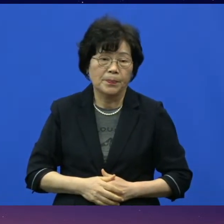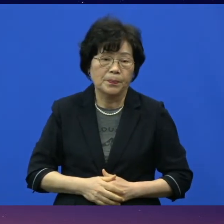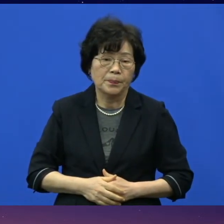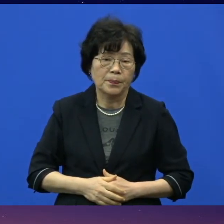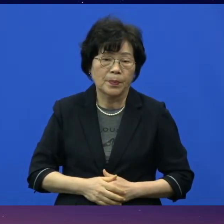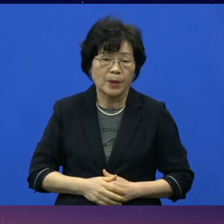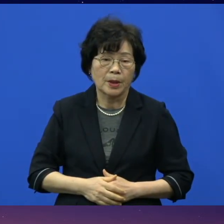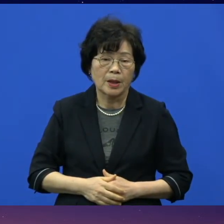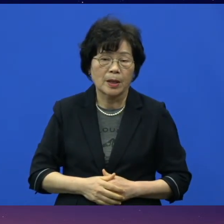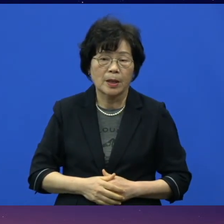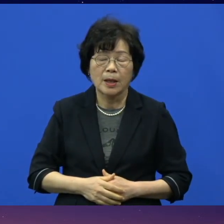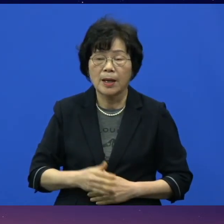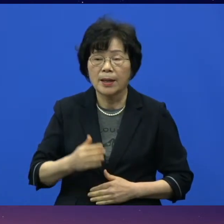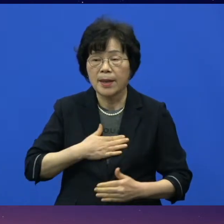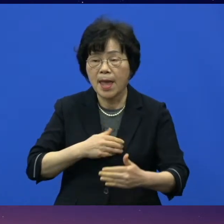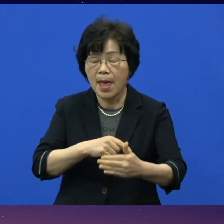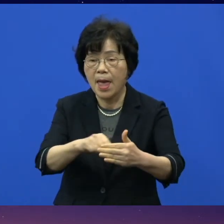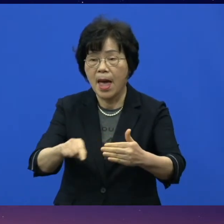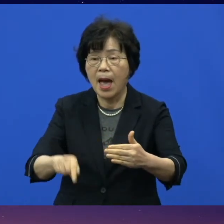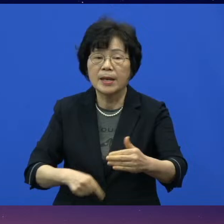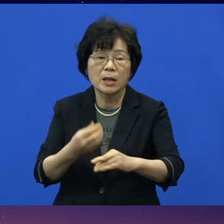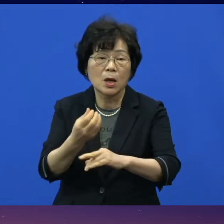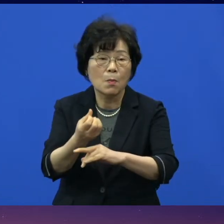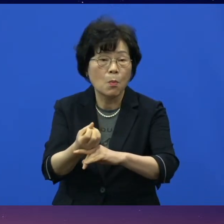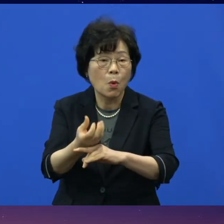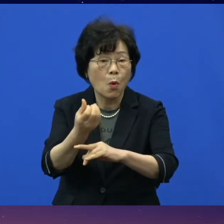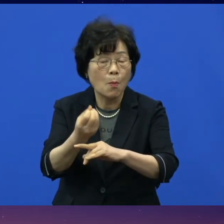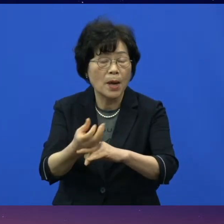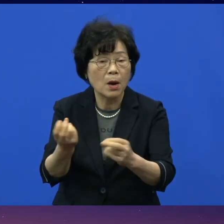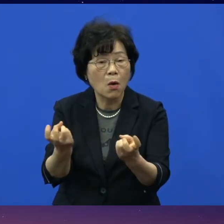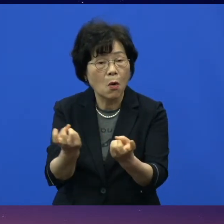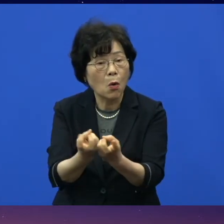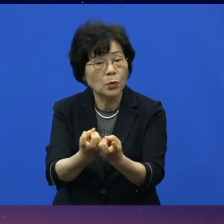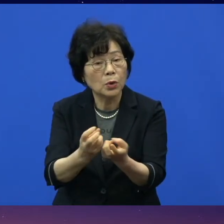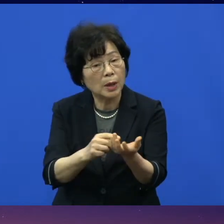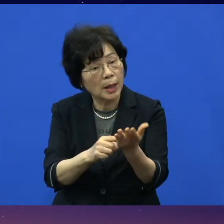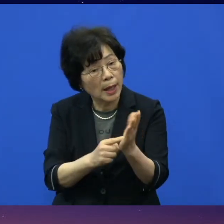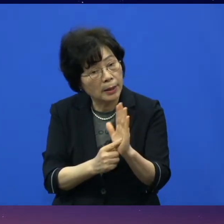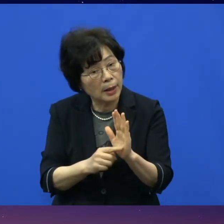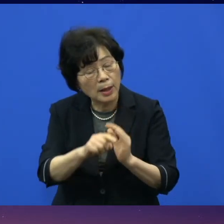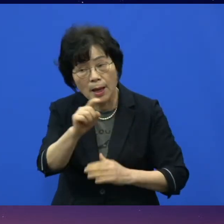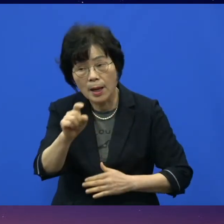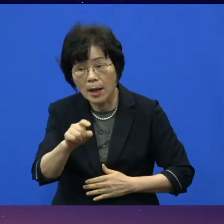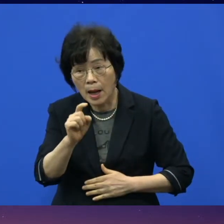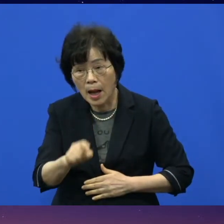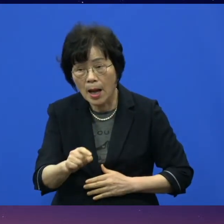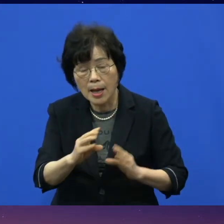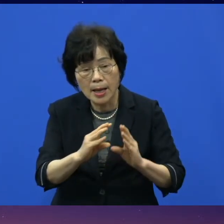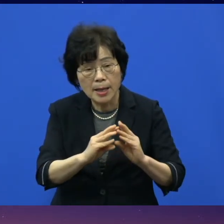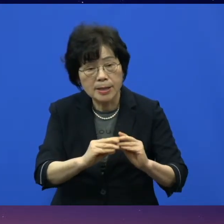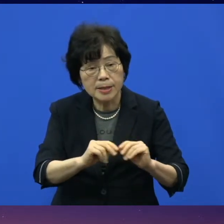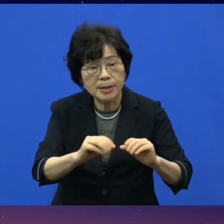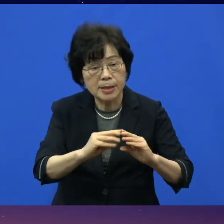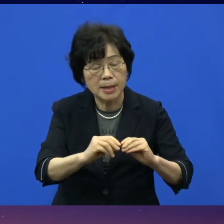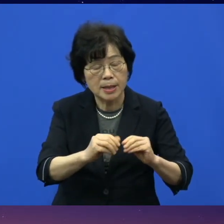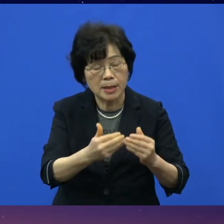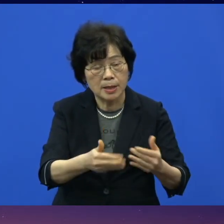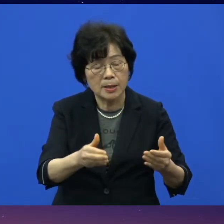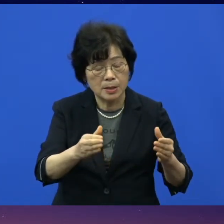자, 그러면 내 안에 있는 보배가 어떻게 드러나느냐? 그 질그릇의 특징이 뭐예요? 깨어진다는